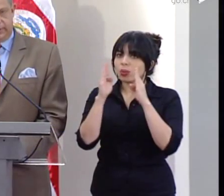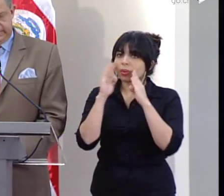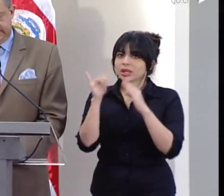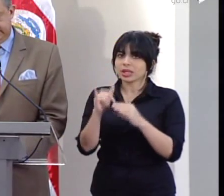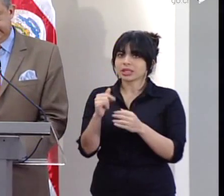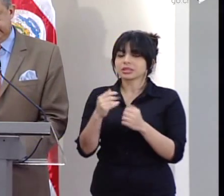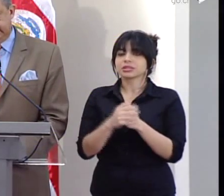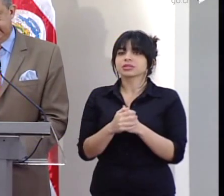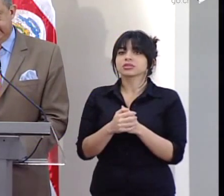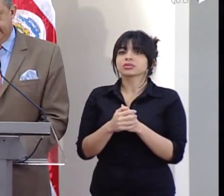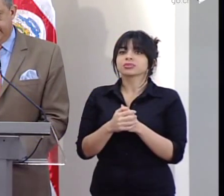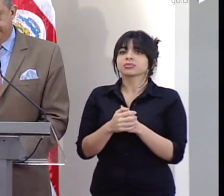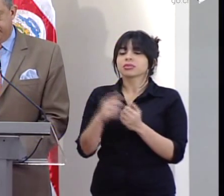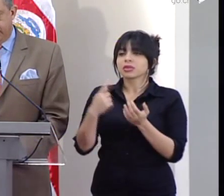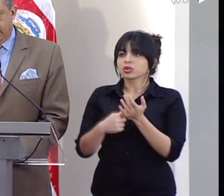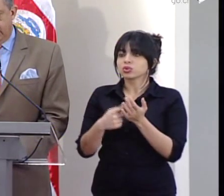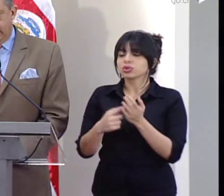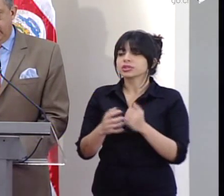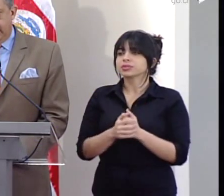estas comparecencias.